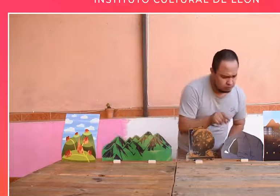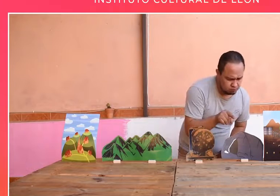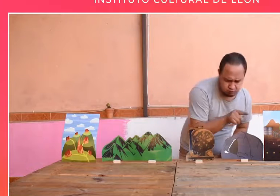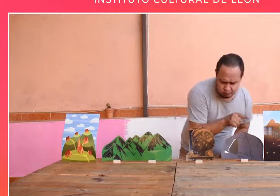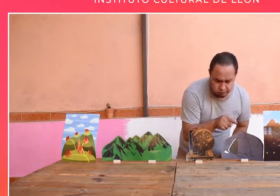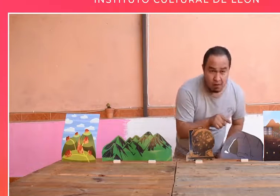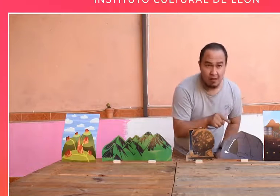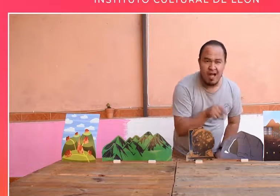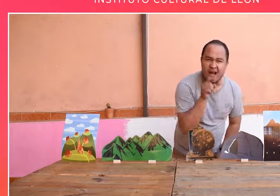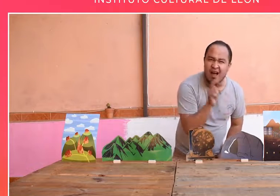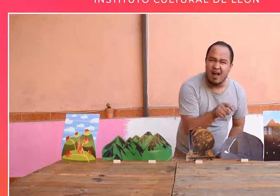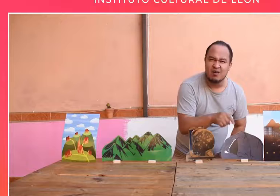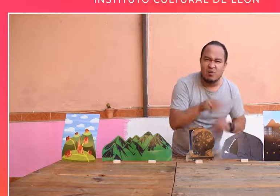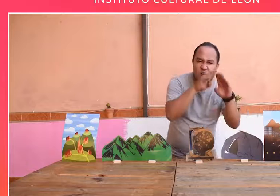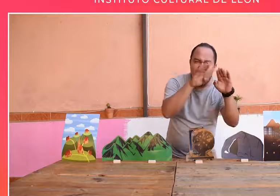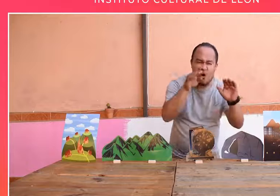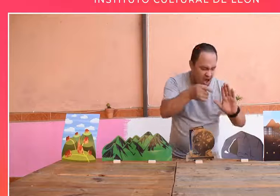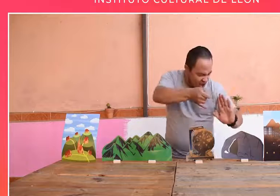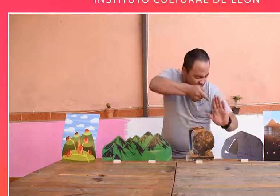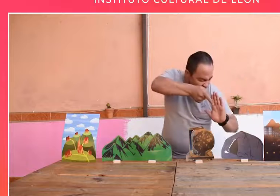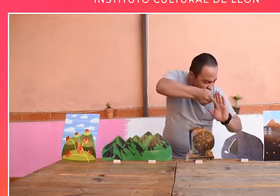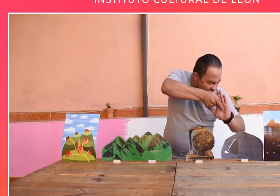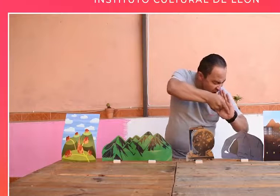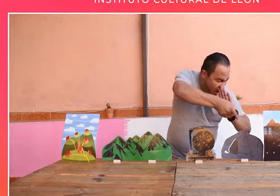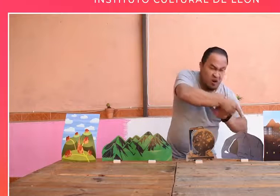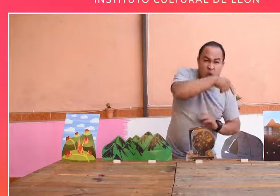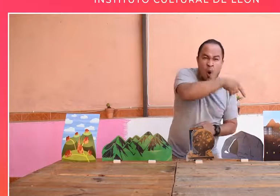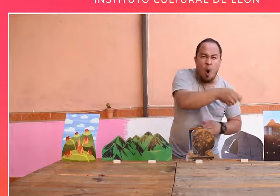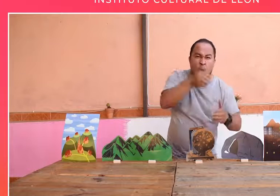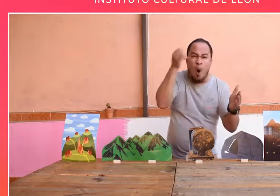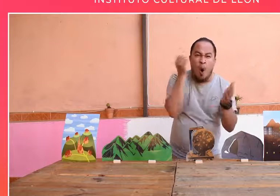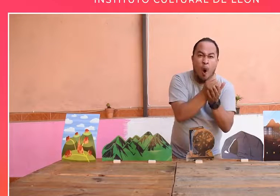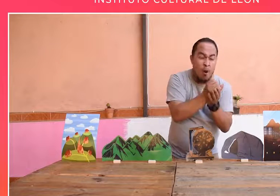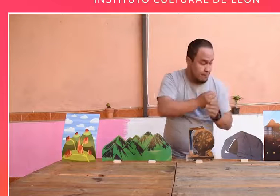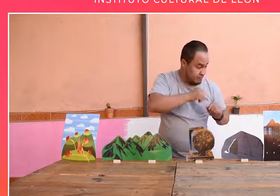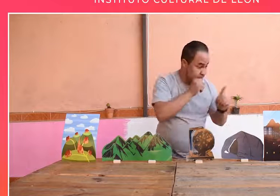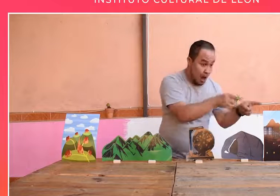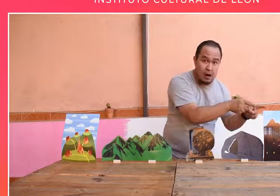estaba la mina. Era una mina muy grande en donde había mucho oro.